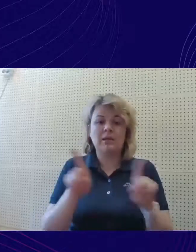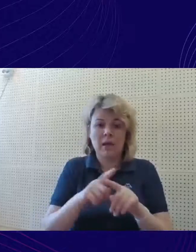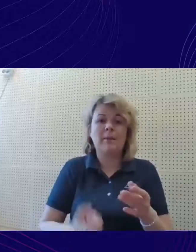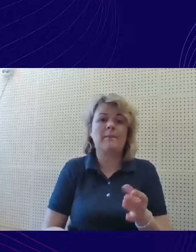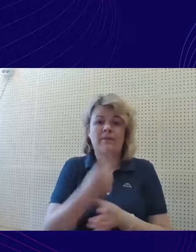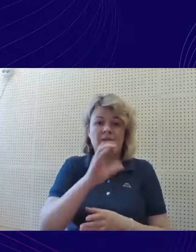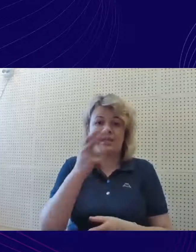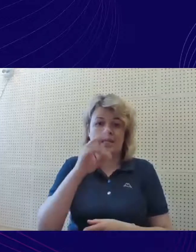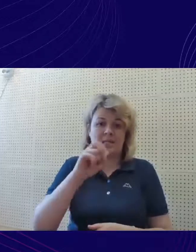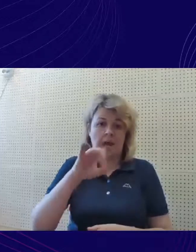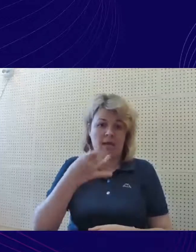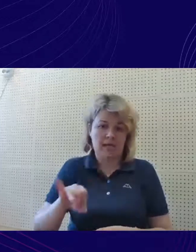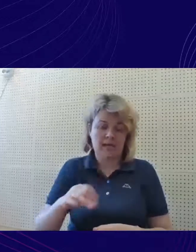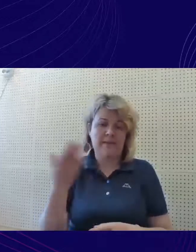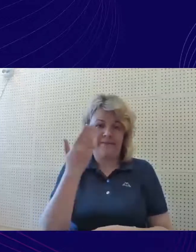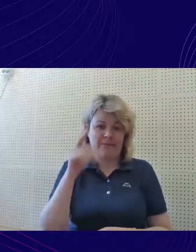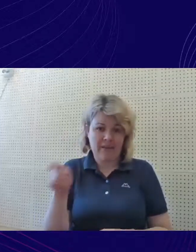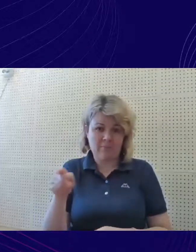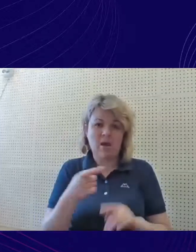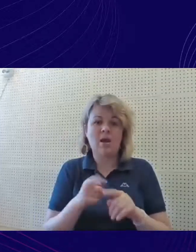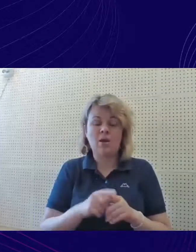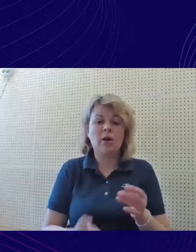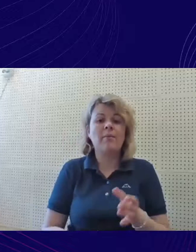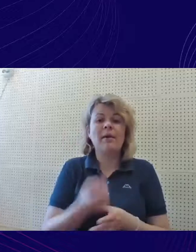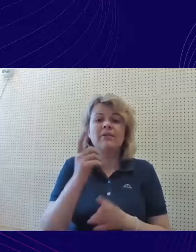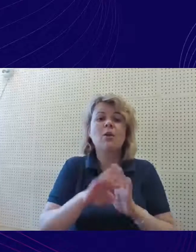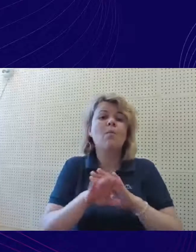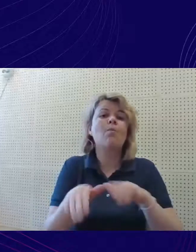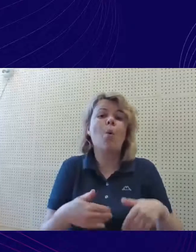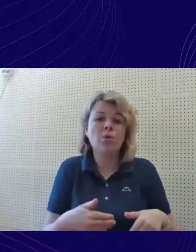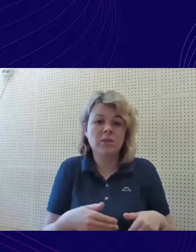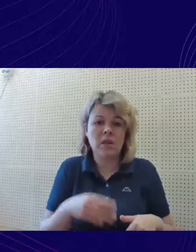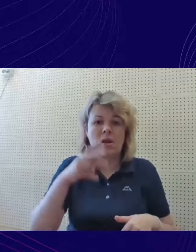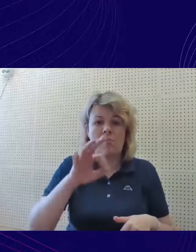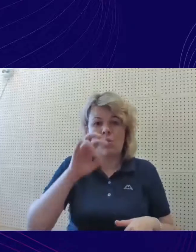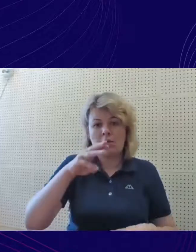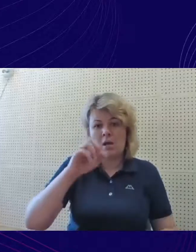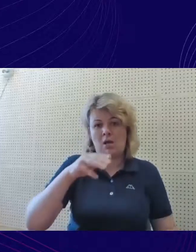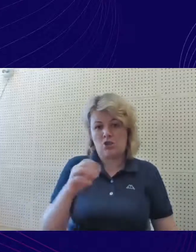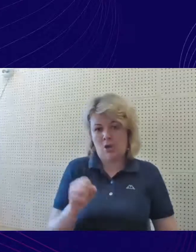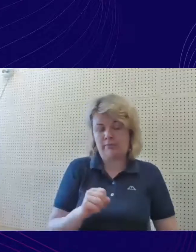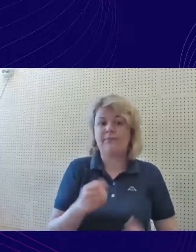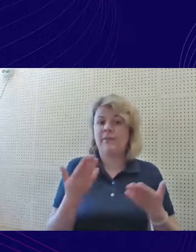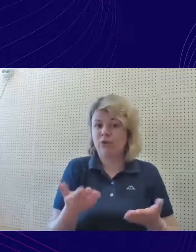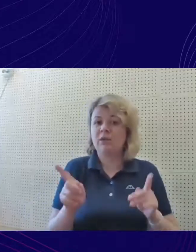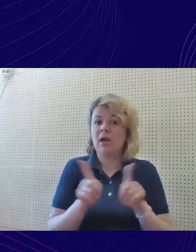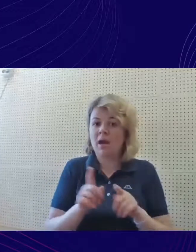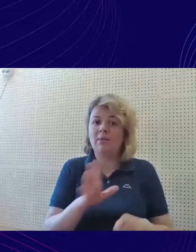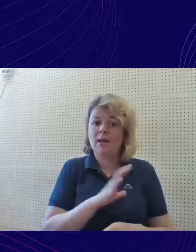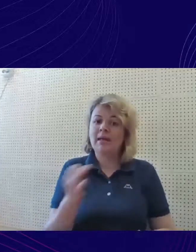фильма, который появился после монтажа. Вот такая